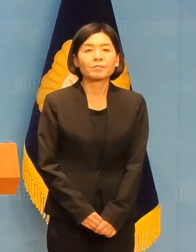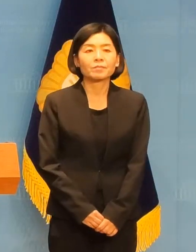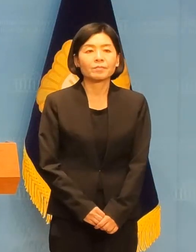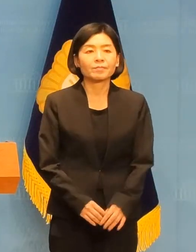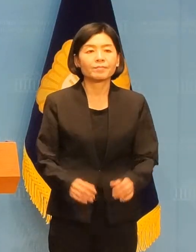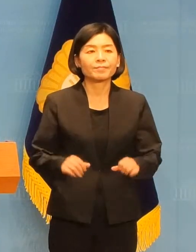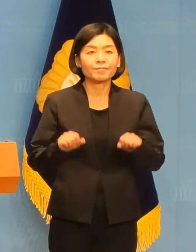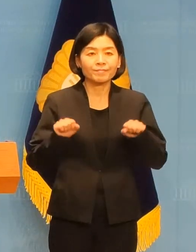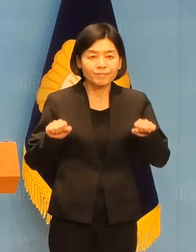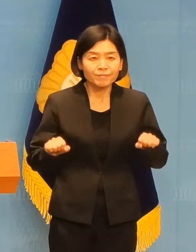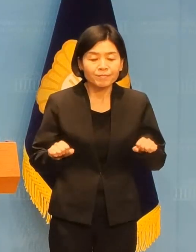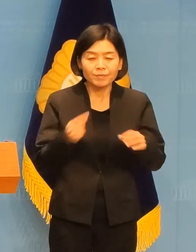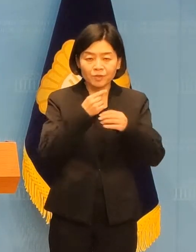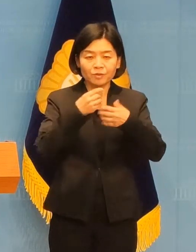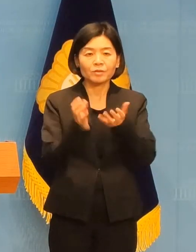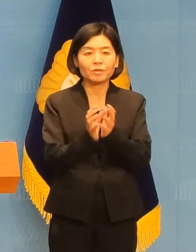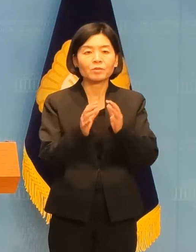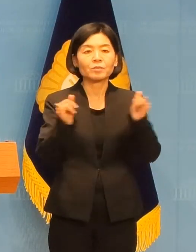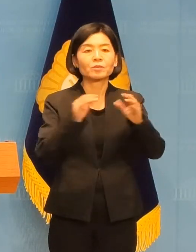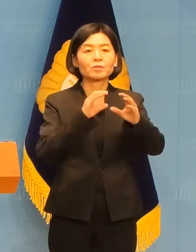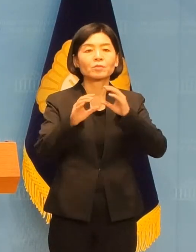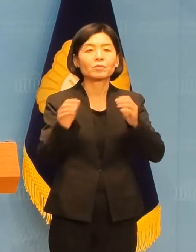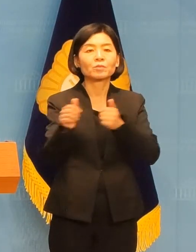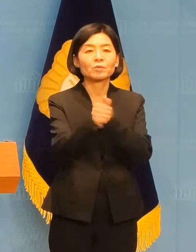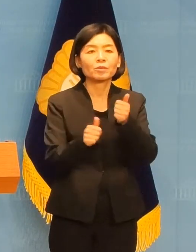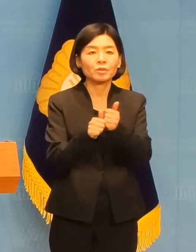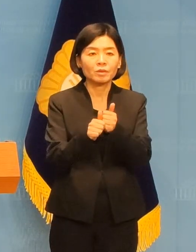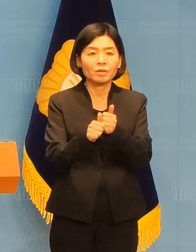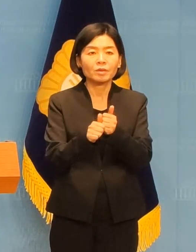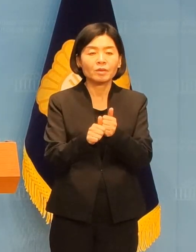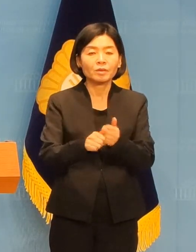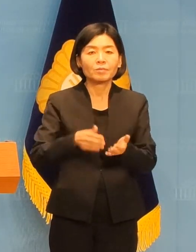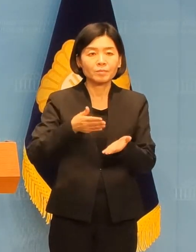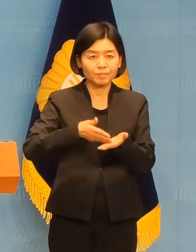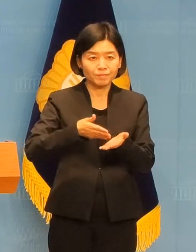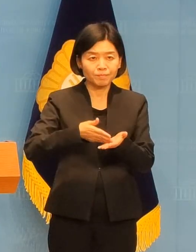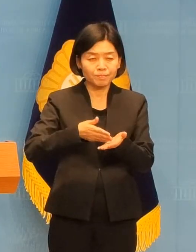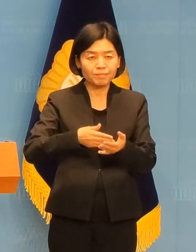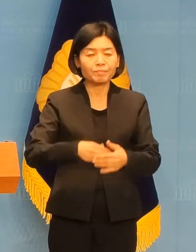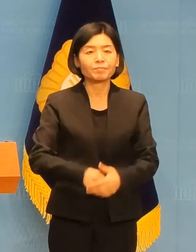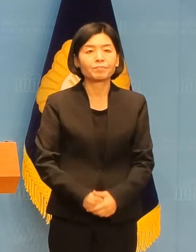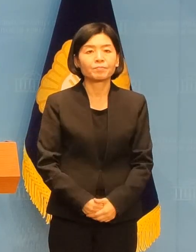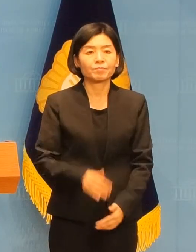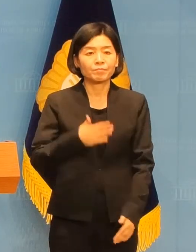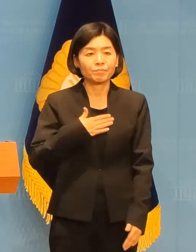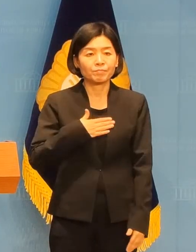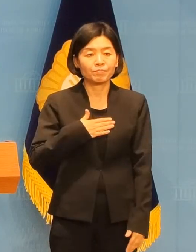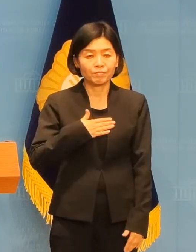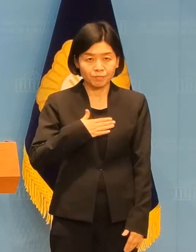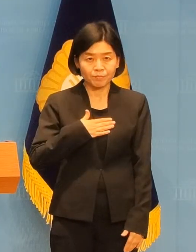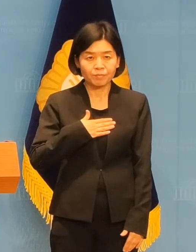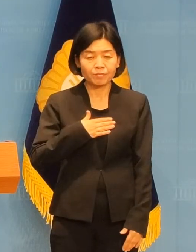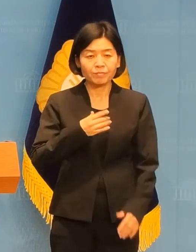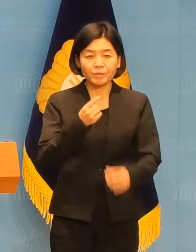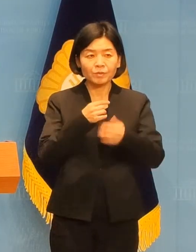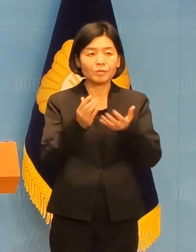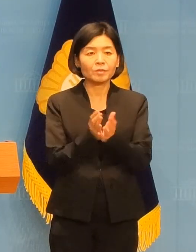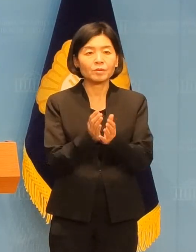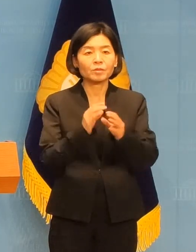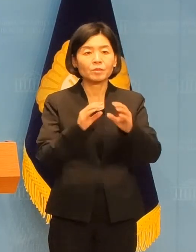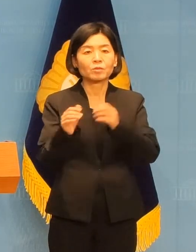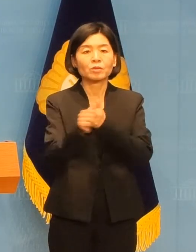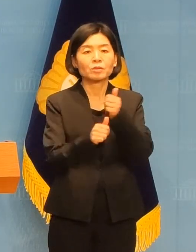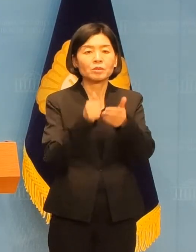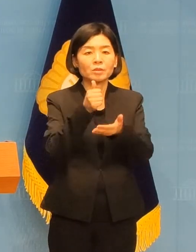네, 반갑습니다. 더불어민주당 국민소통위원회 정례 브리핑 드리겠습니다. 저는 더불어민주당 국민소통위원회 위원장